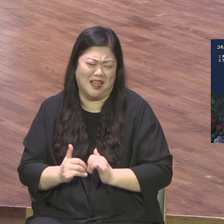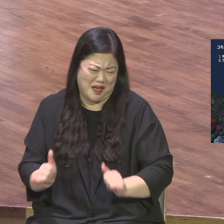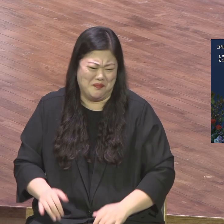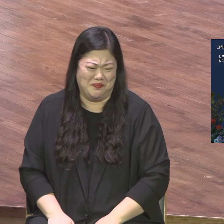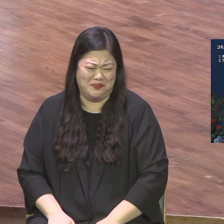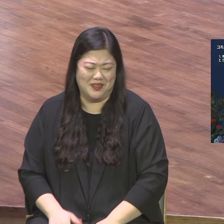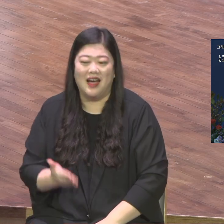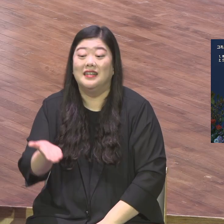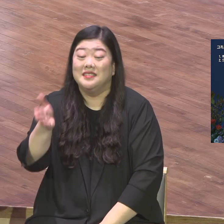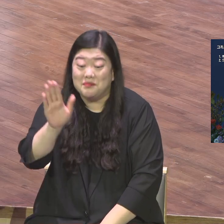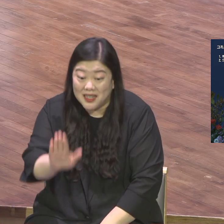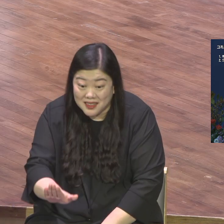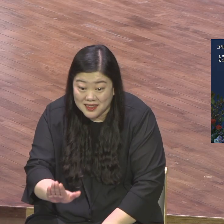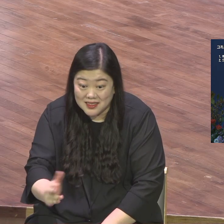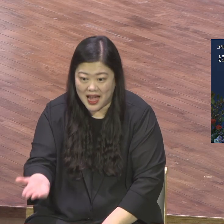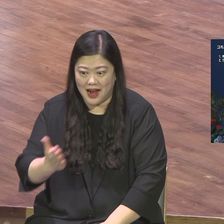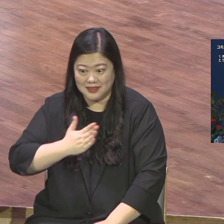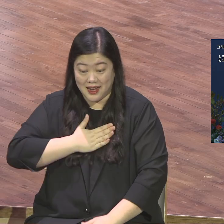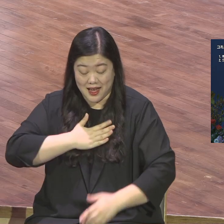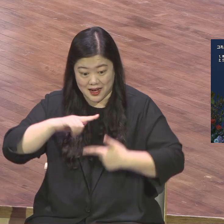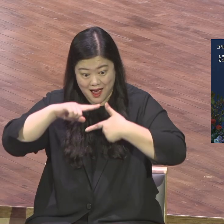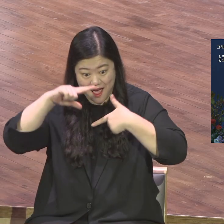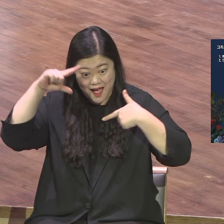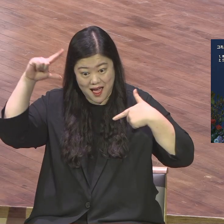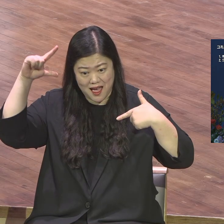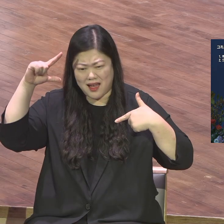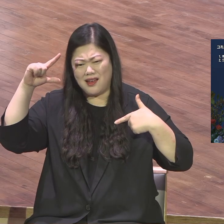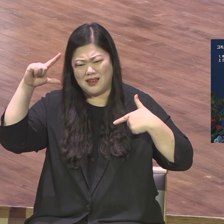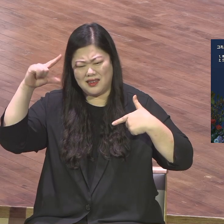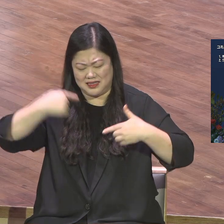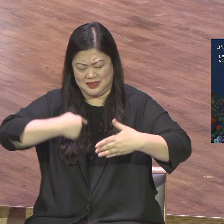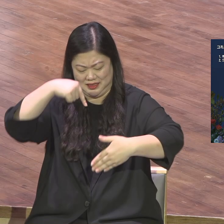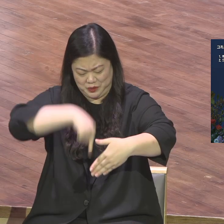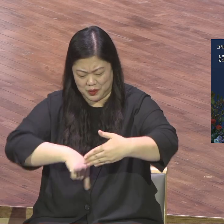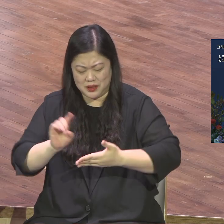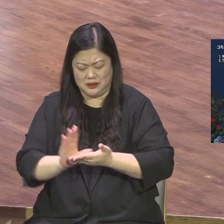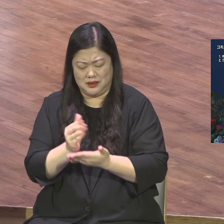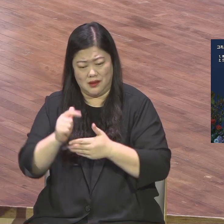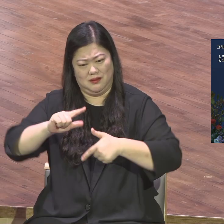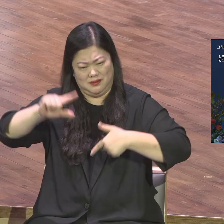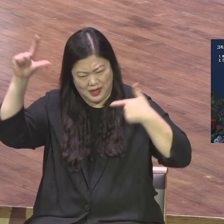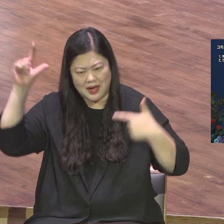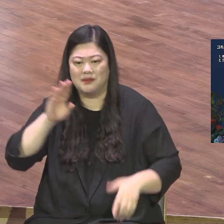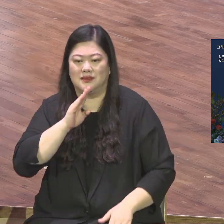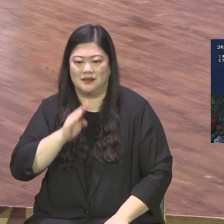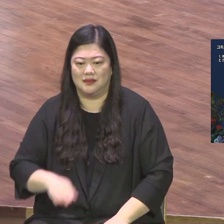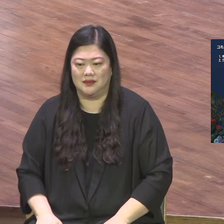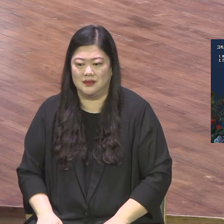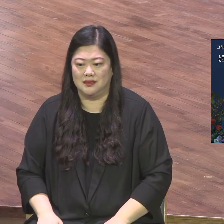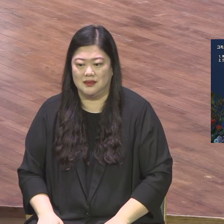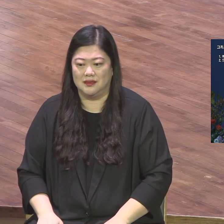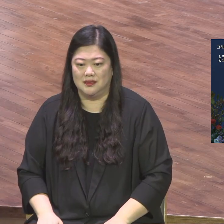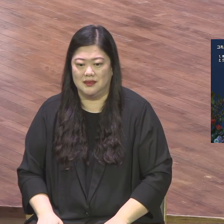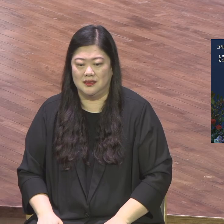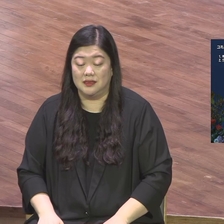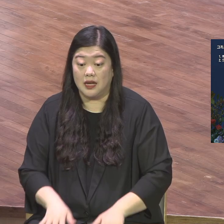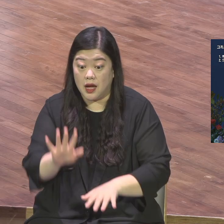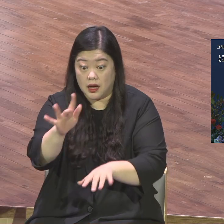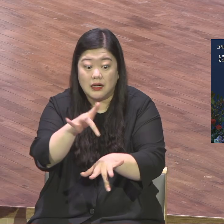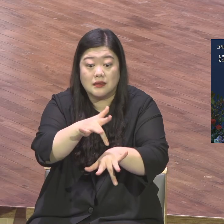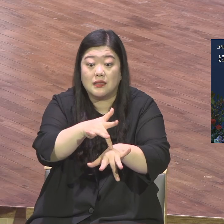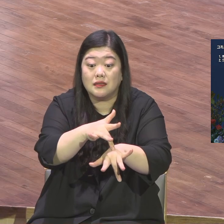죽노라. 매일 영적 싸움에 교만이 무슨 거거든요. 이 사단이 교만해지려고 이 하나님께 비기겠다고